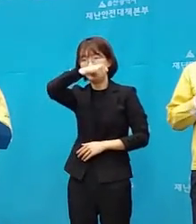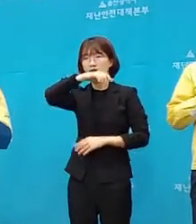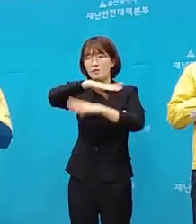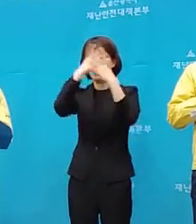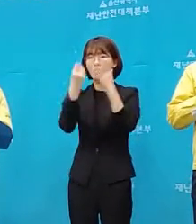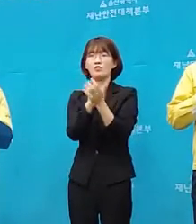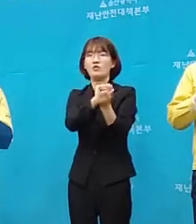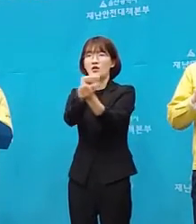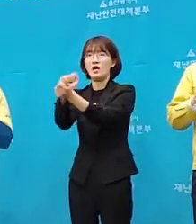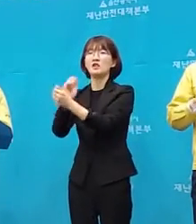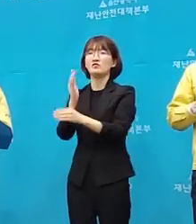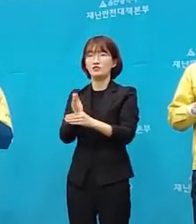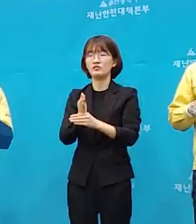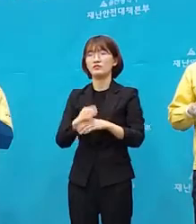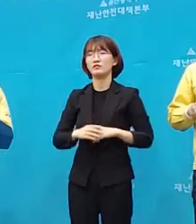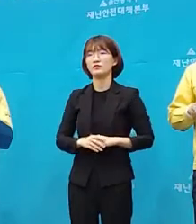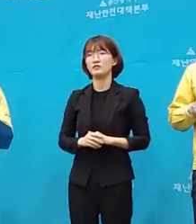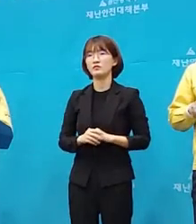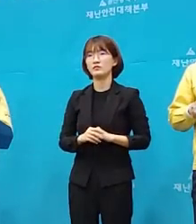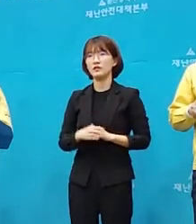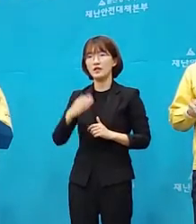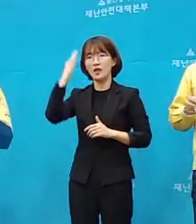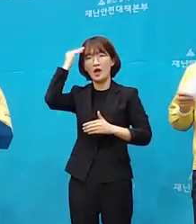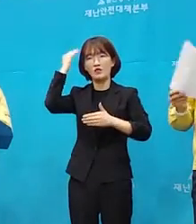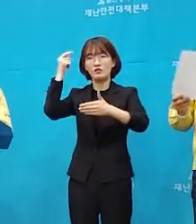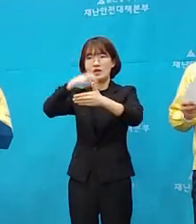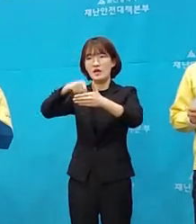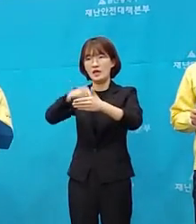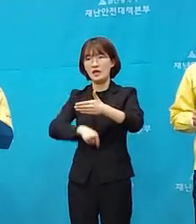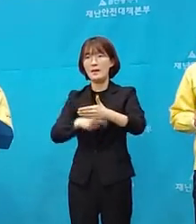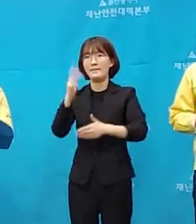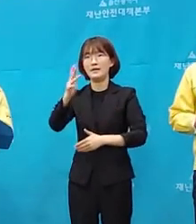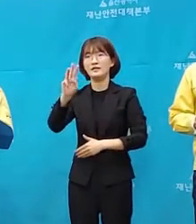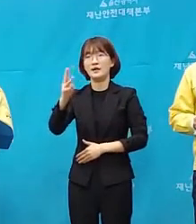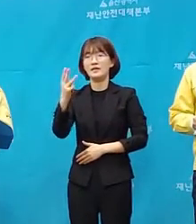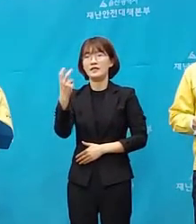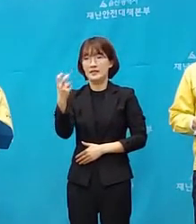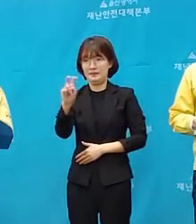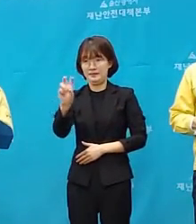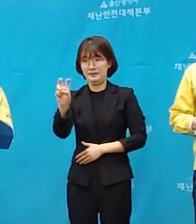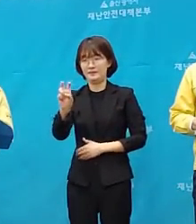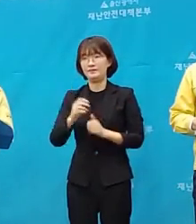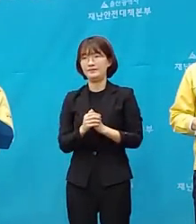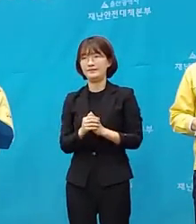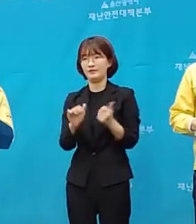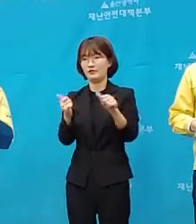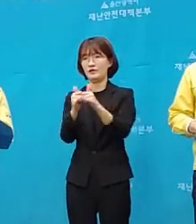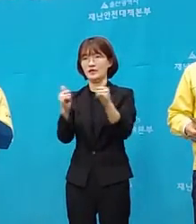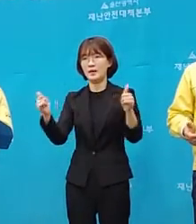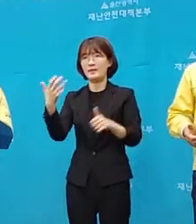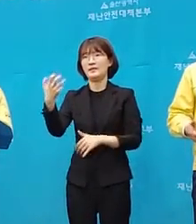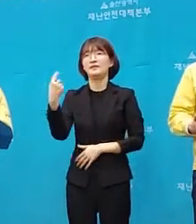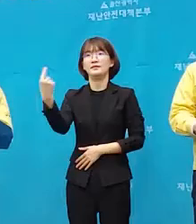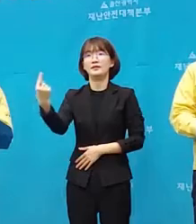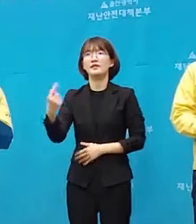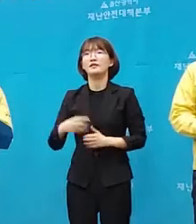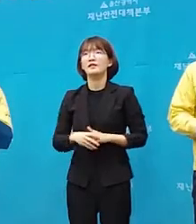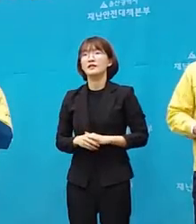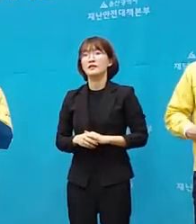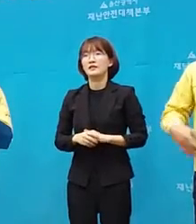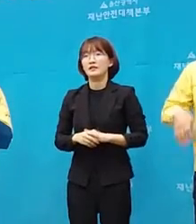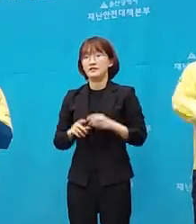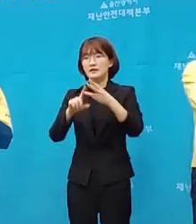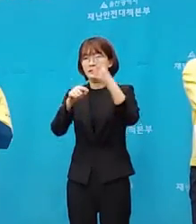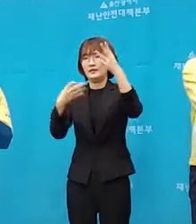세계로 확산되고 있습니다. 국내 발생 현황입니다. 확진자는 8,420명이고 사망자는 81명입니다.